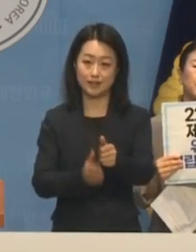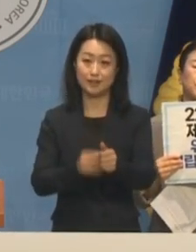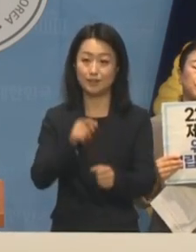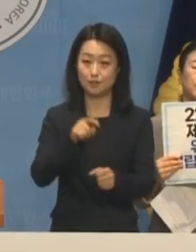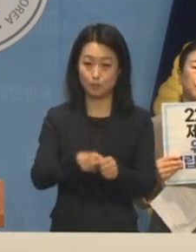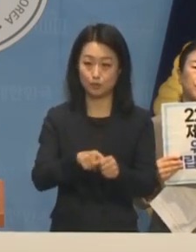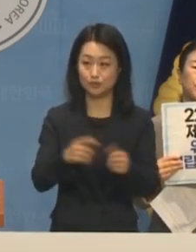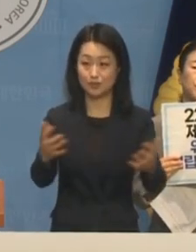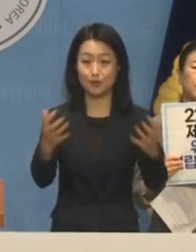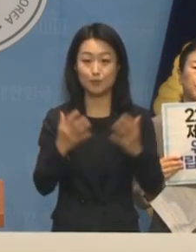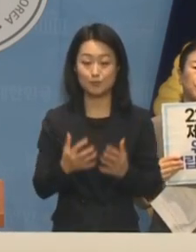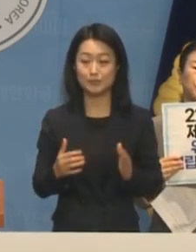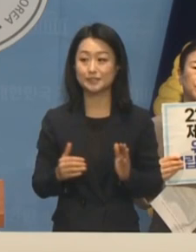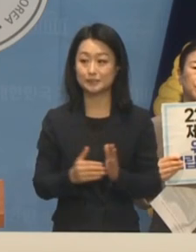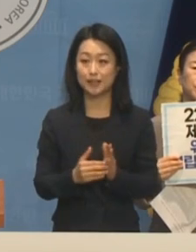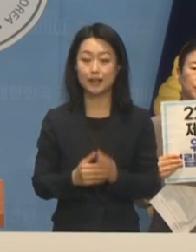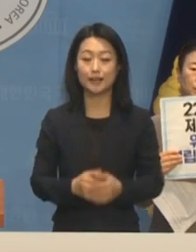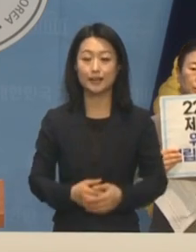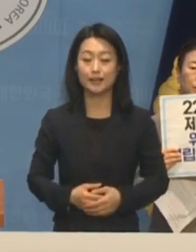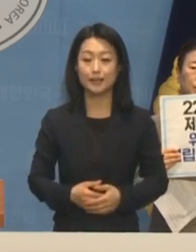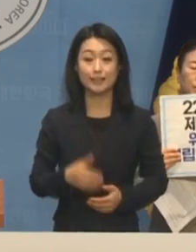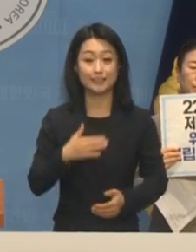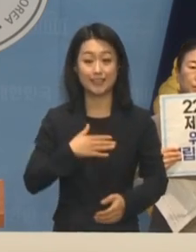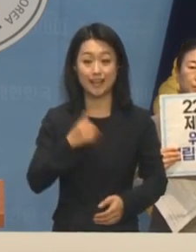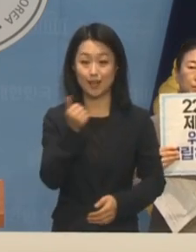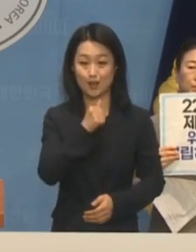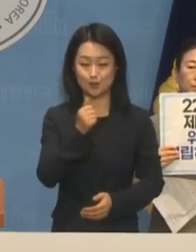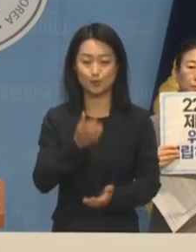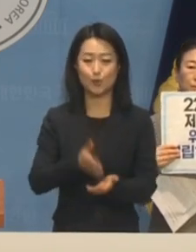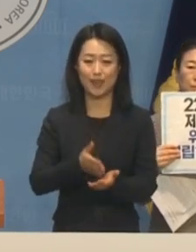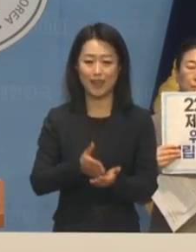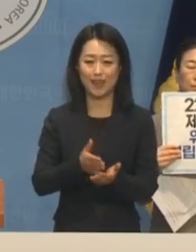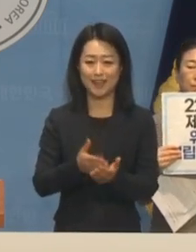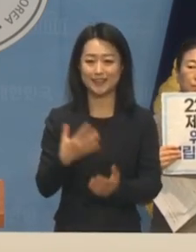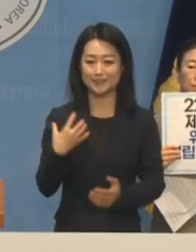지금 오셨습니다. 저는 소개를 맡았습니다.